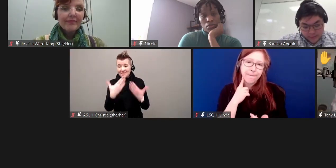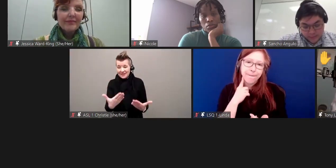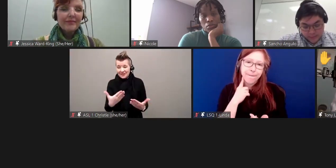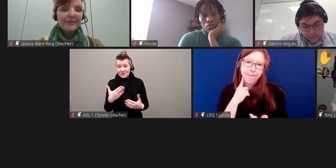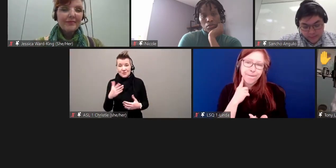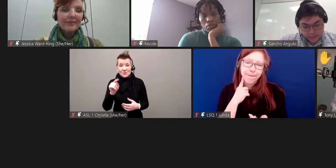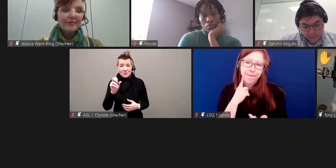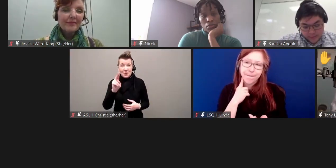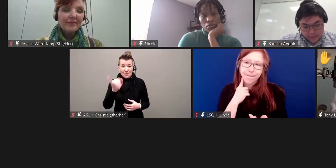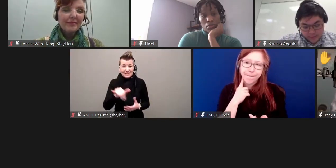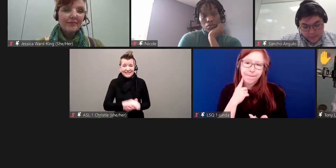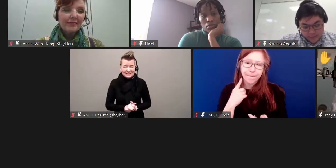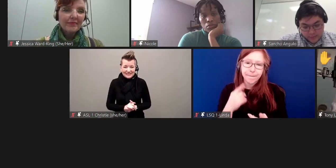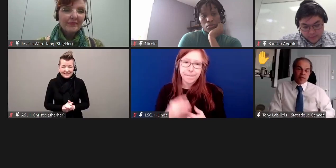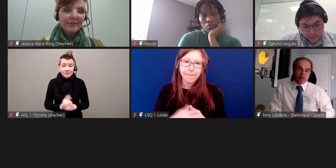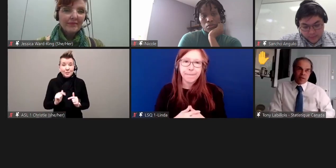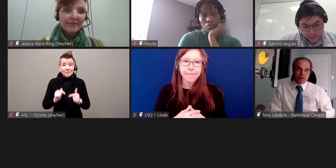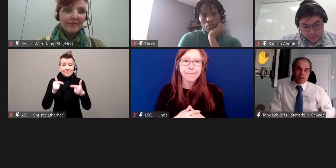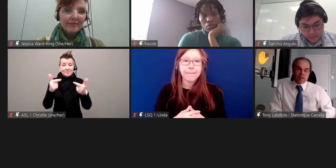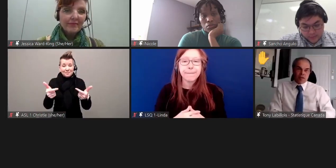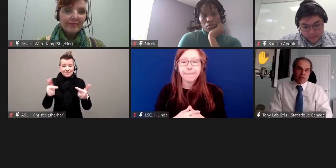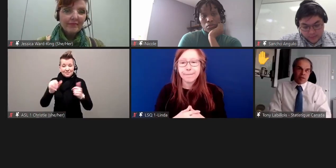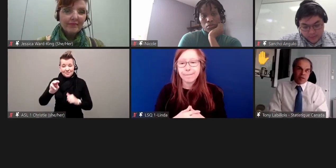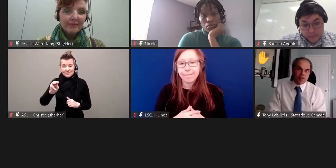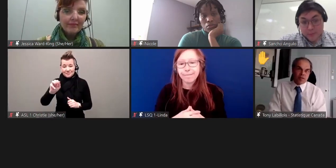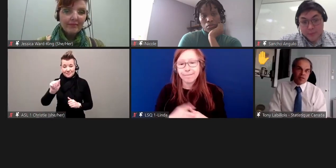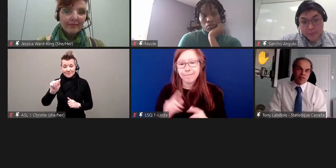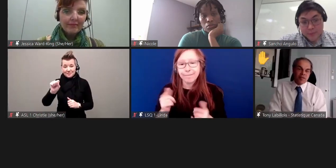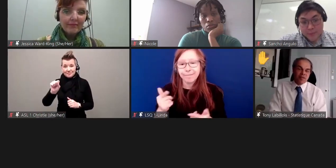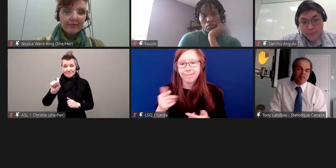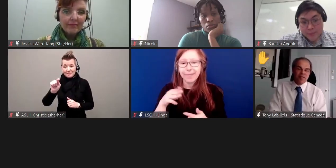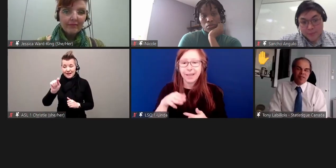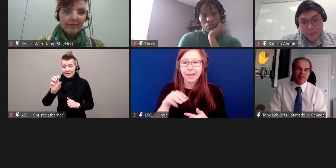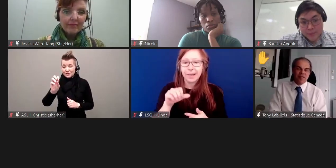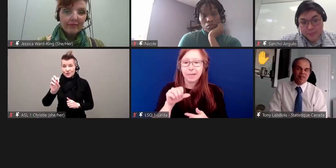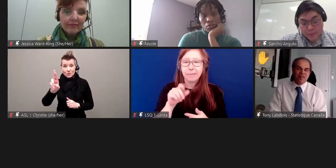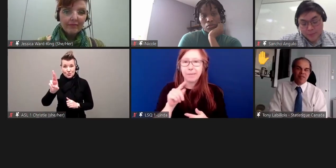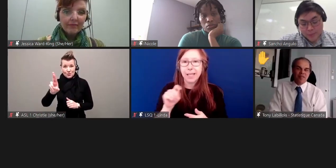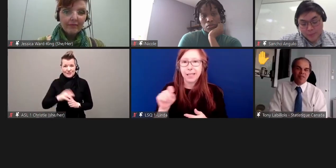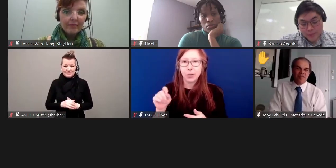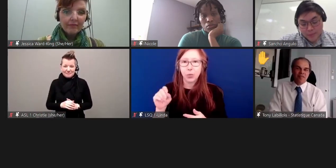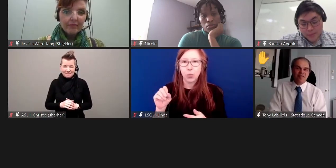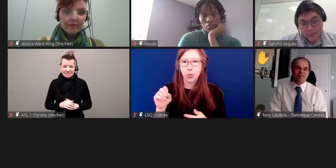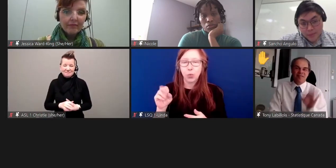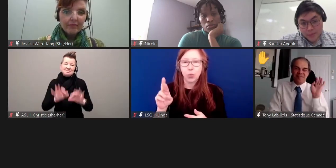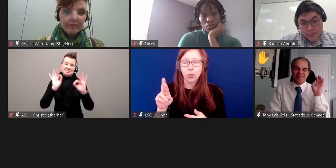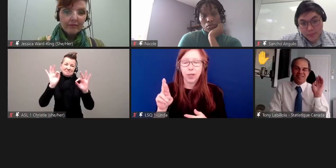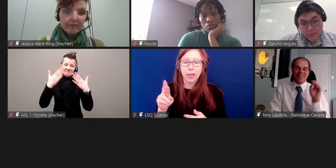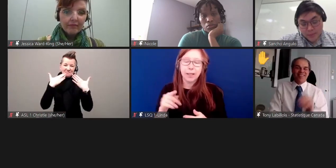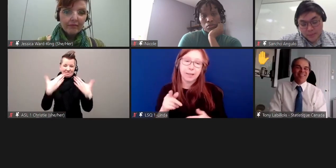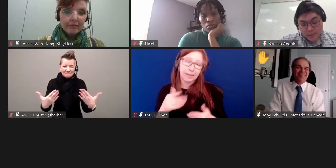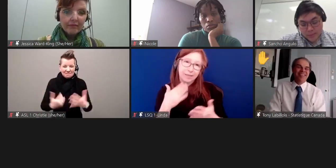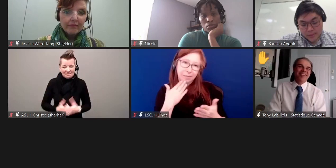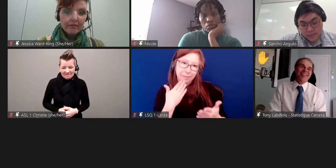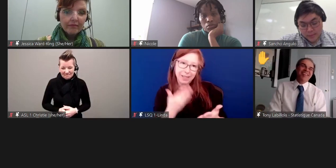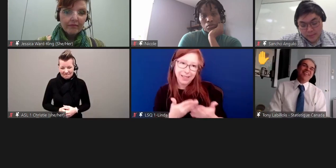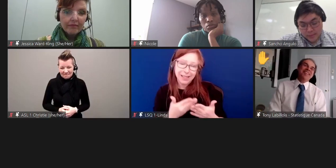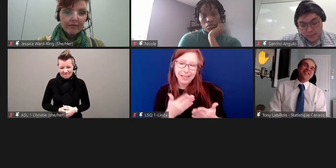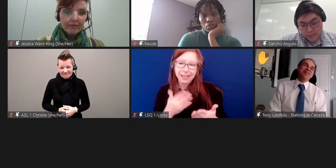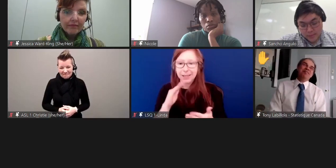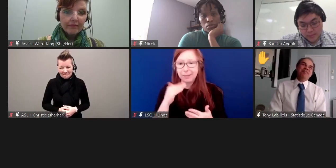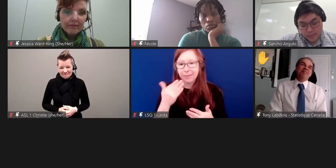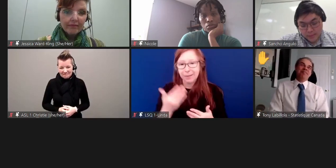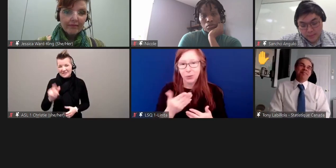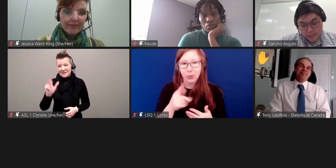torch directly to Mastour. Oh, je vais passer la parole à Mastour. Merci. Merci et bienvenue,